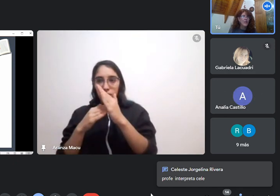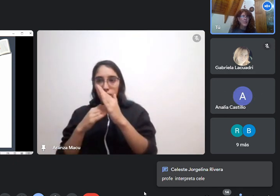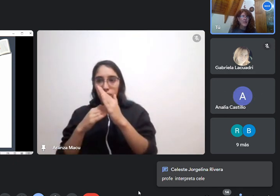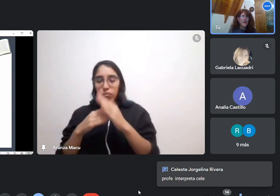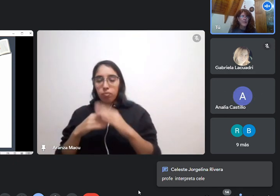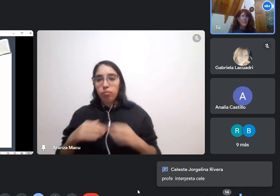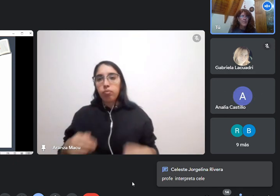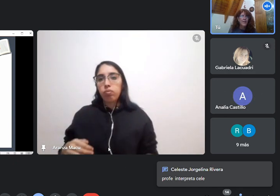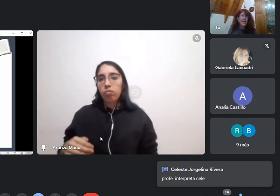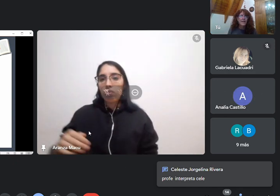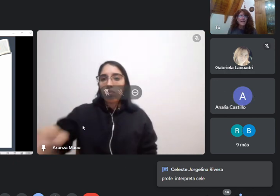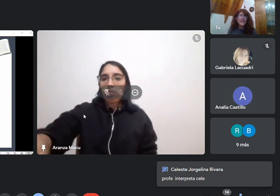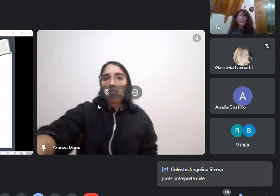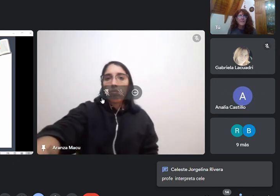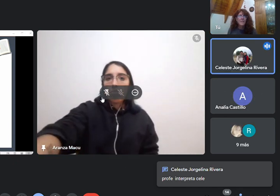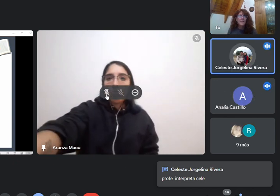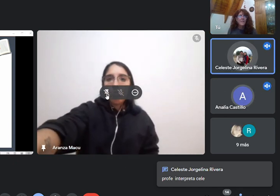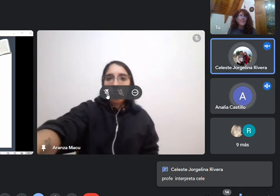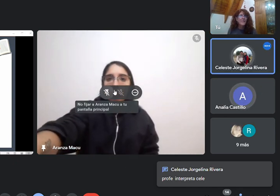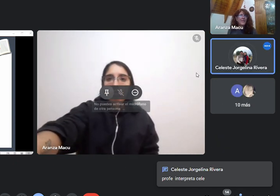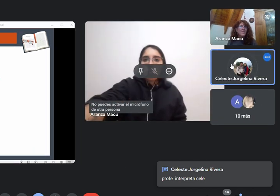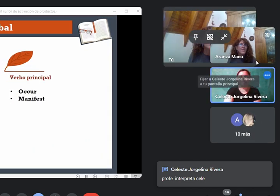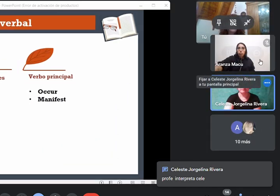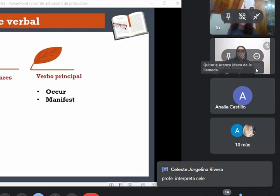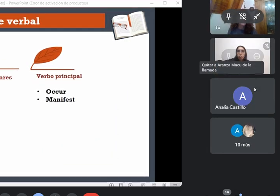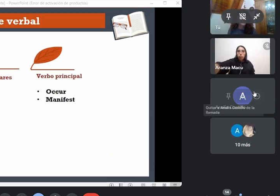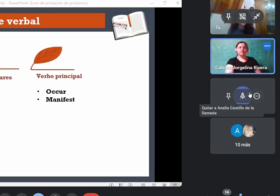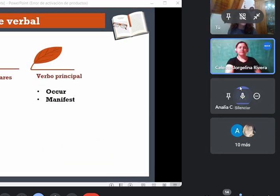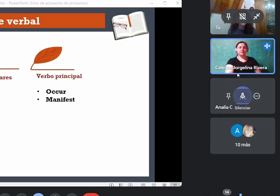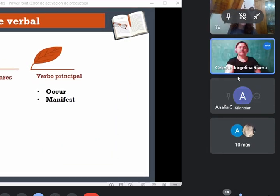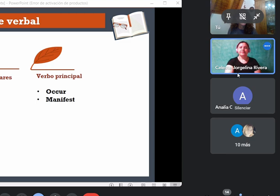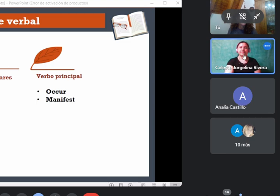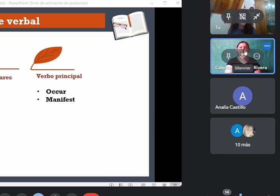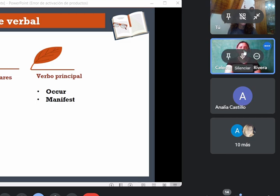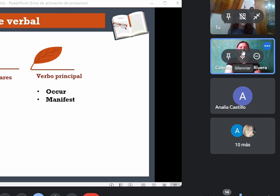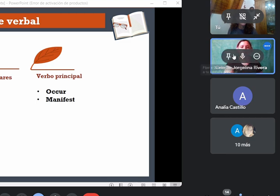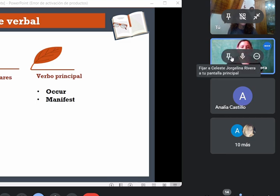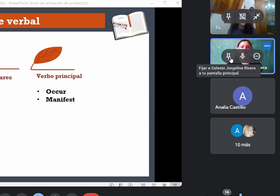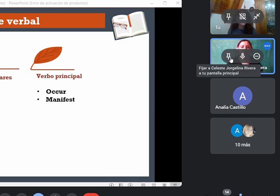interpreta. Yo, profe. Bien.